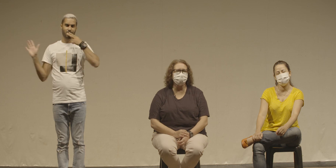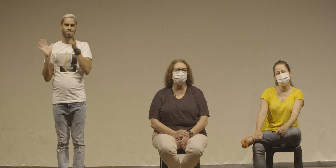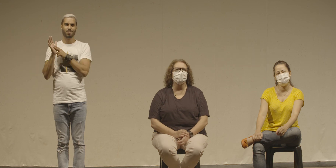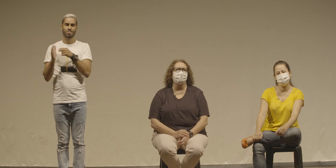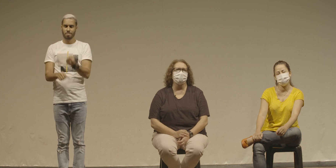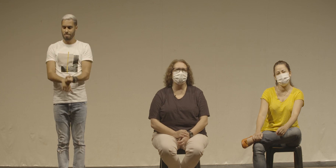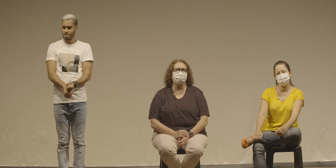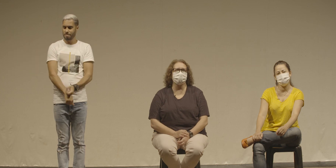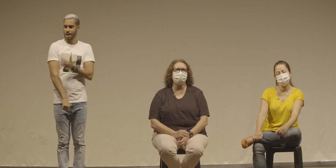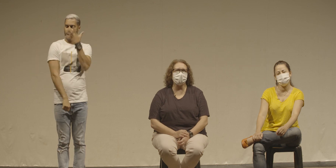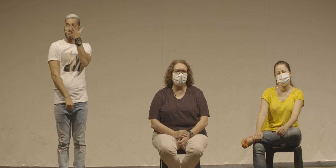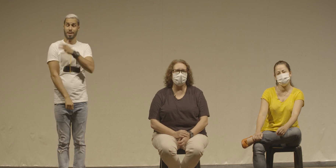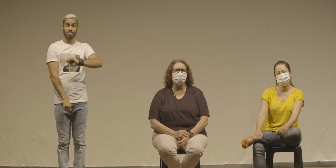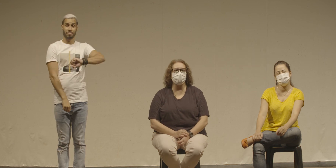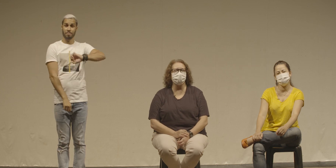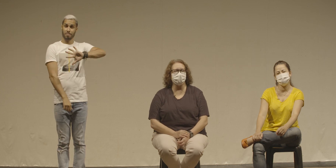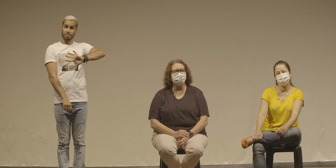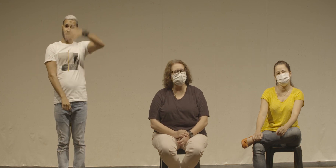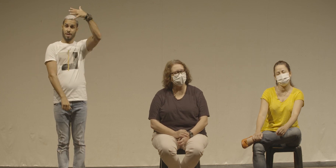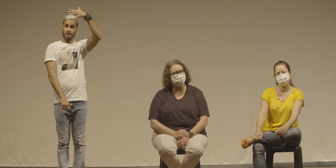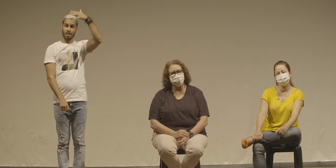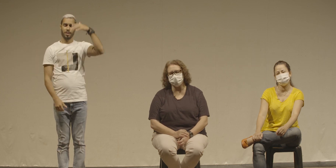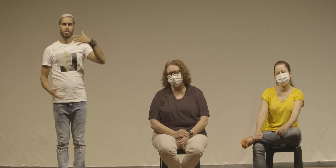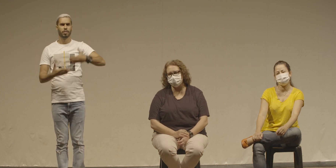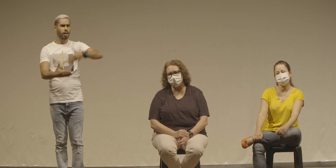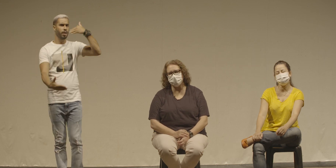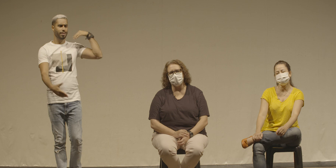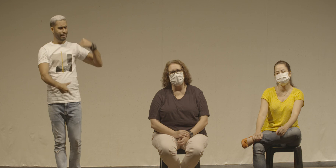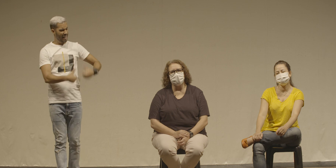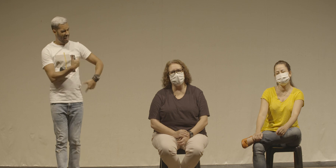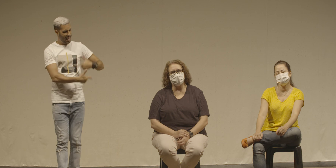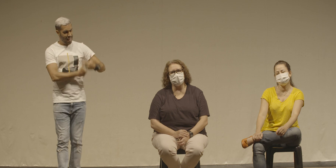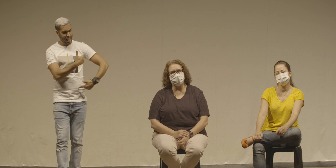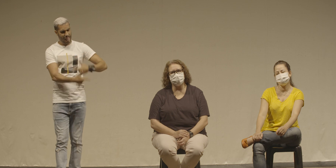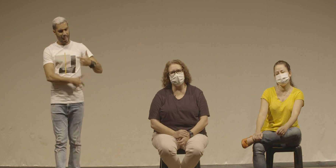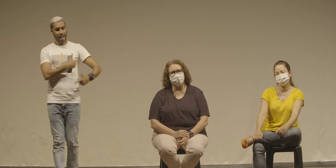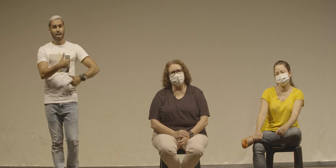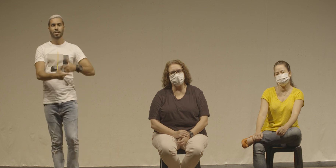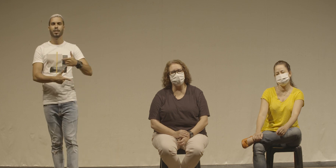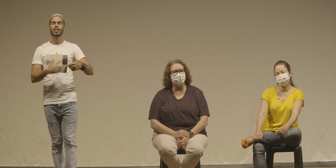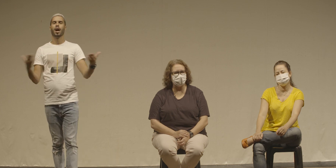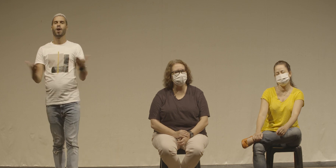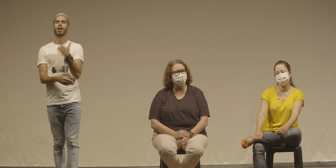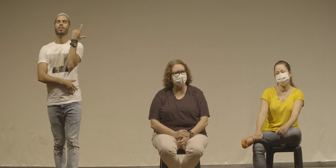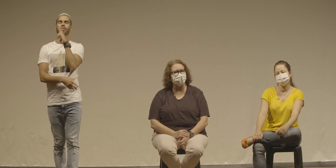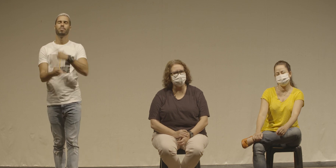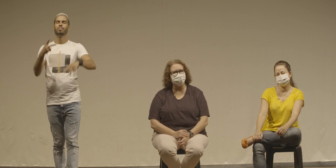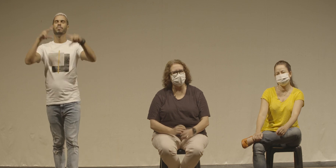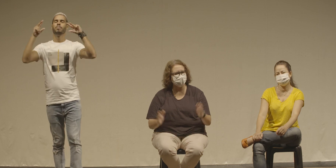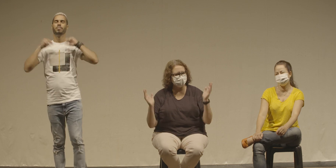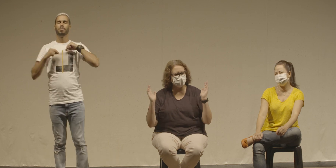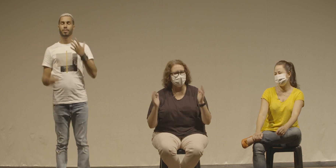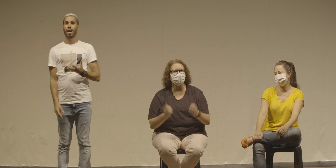para nós, depois de tanto trabalho, depois de tanta dedicação, de tanto afinco, poder ter esse presente, essa